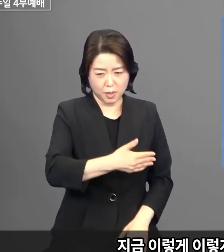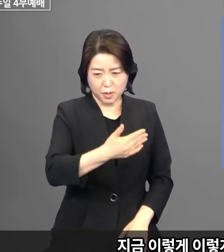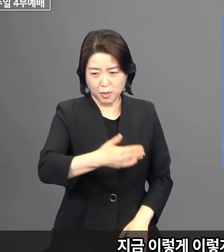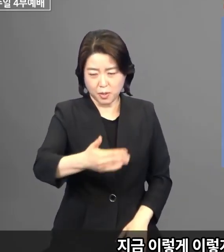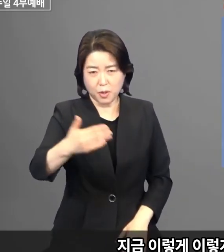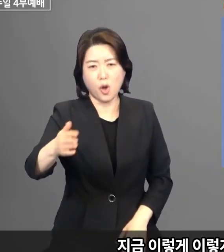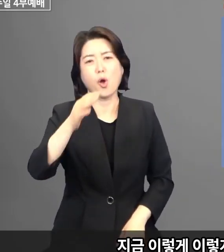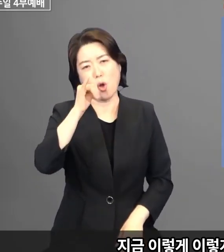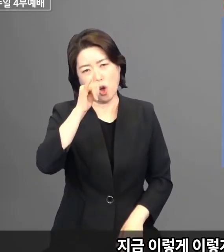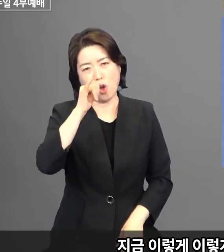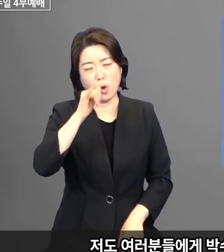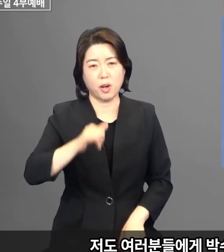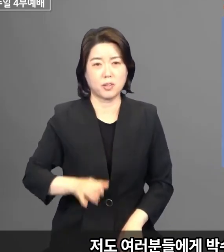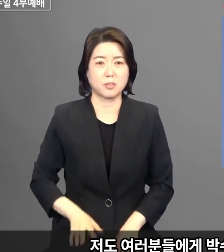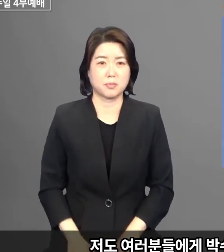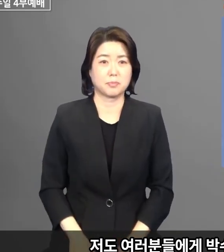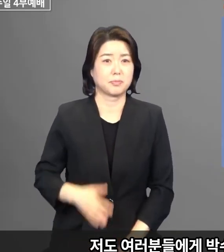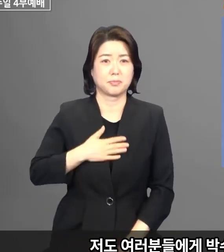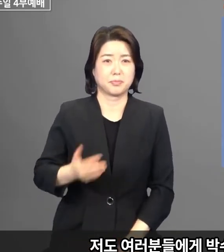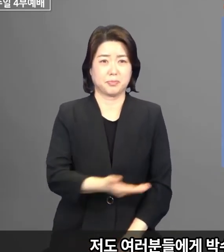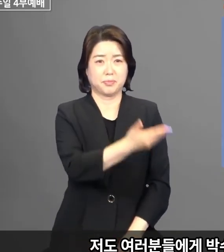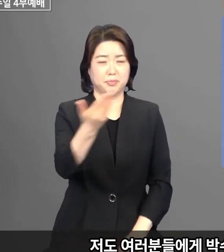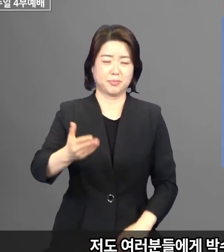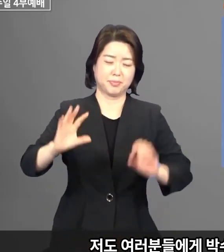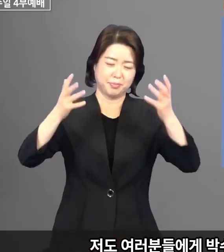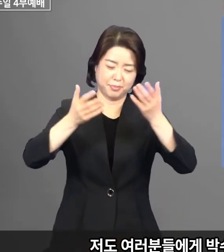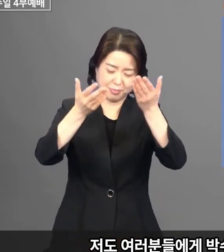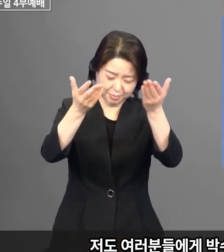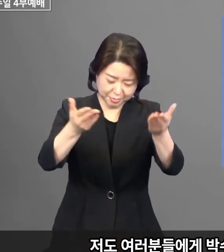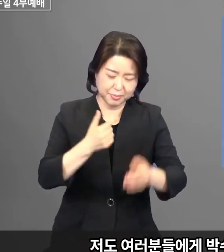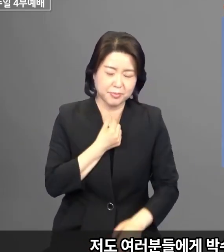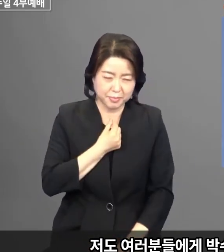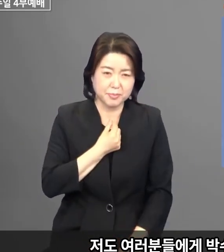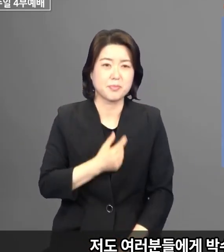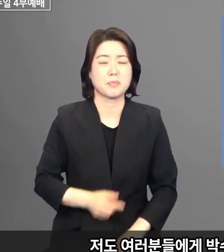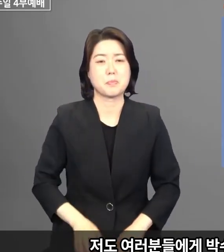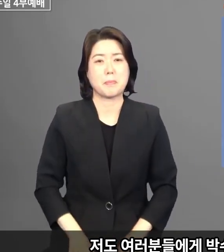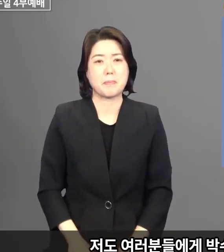있으니 저도 여러분들에게 박수를 드리고 싶었습니다.